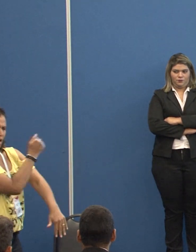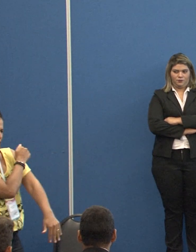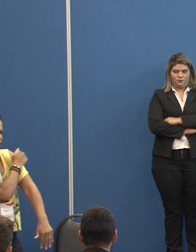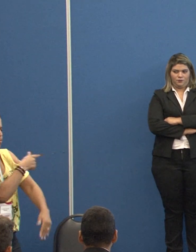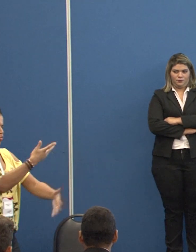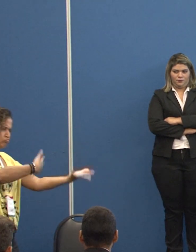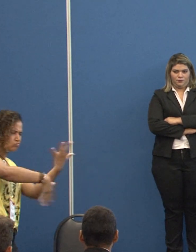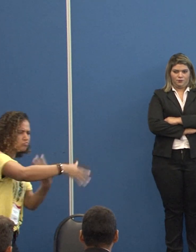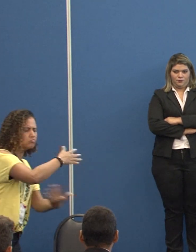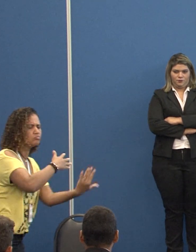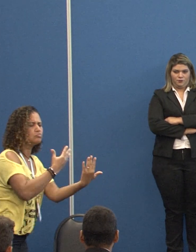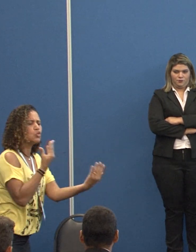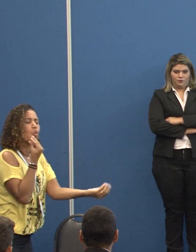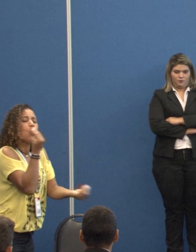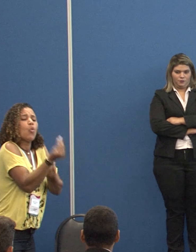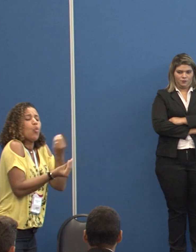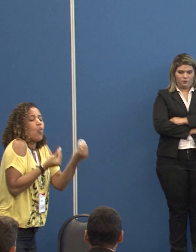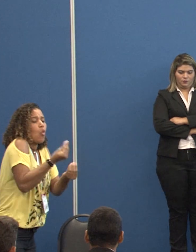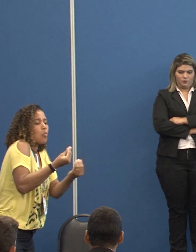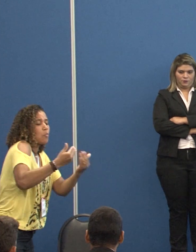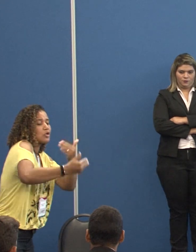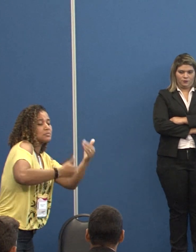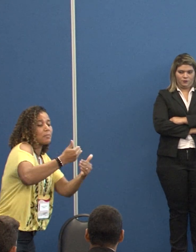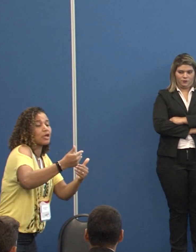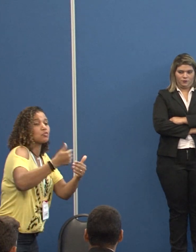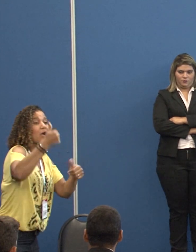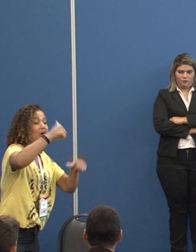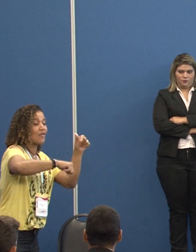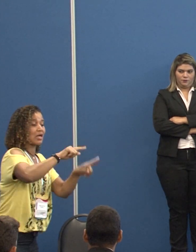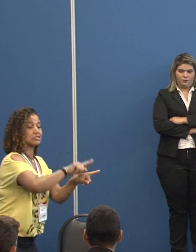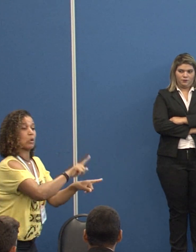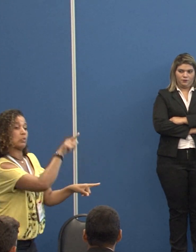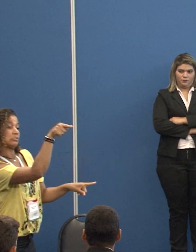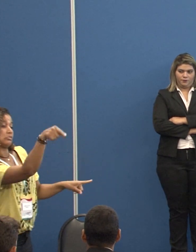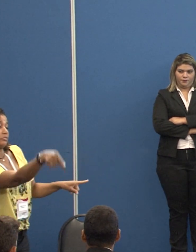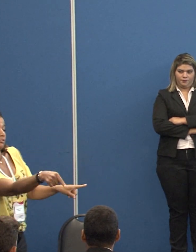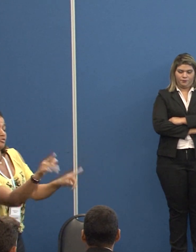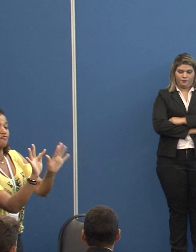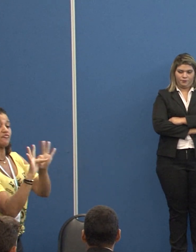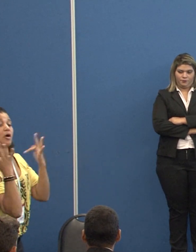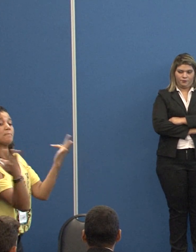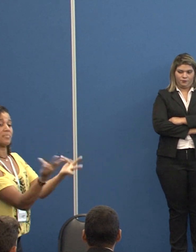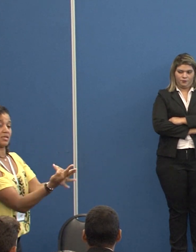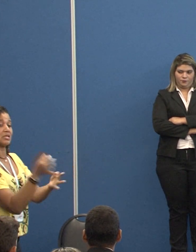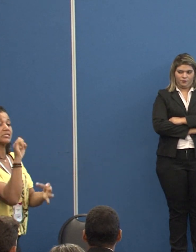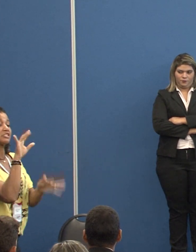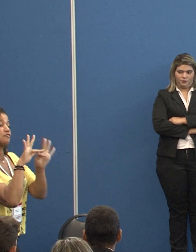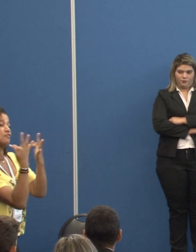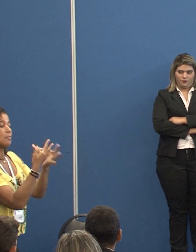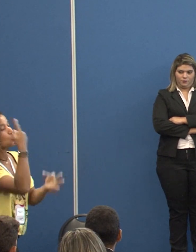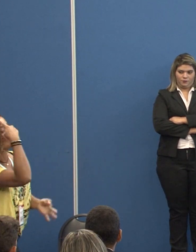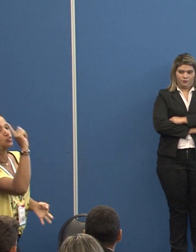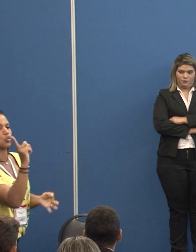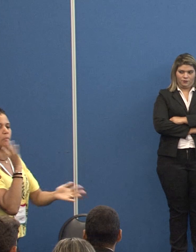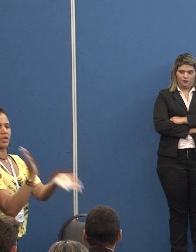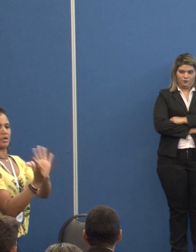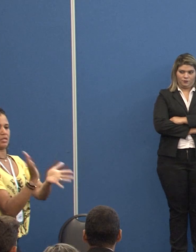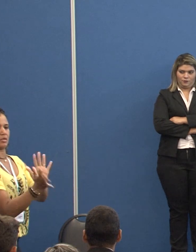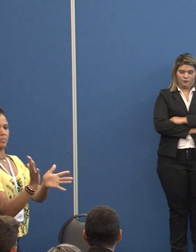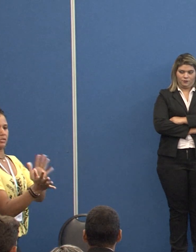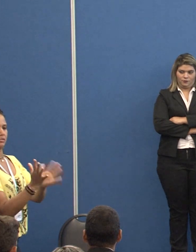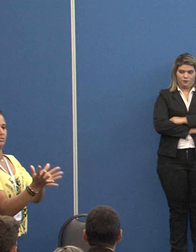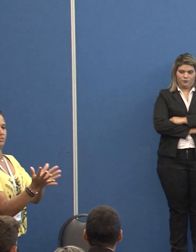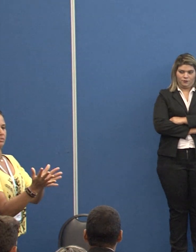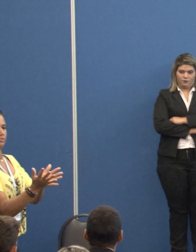Então, toda essa construção que nós fazemos, partindo do conhecimento do aluno, e o processo de